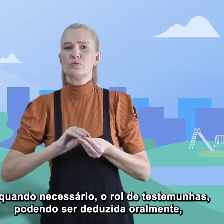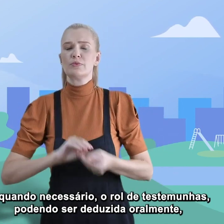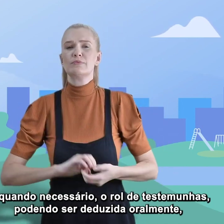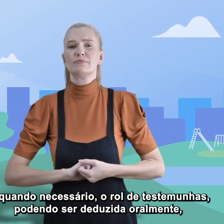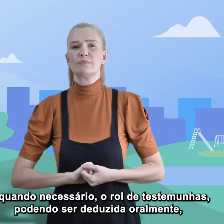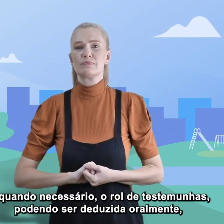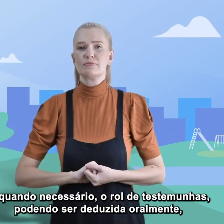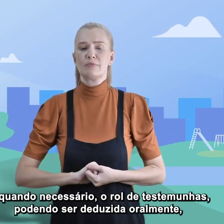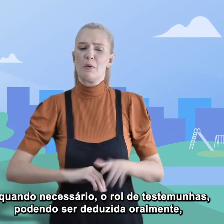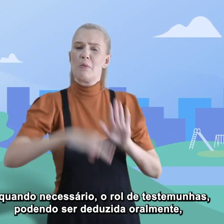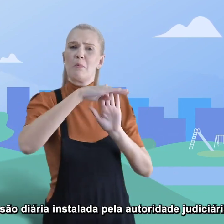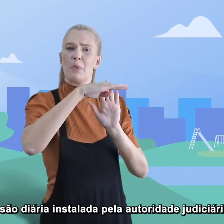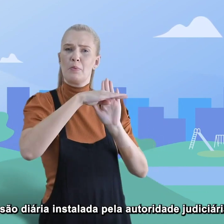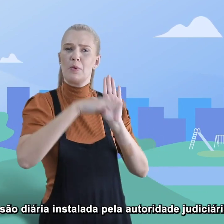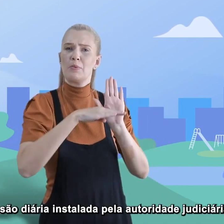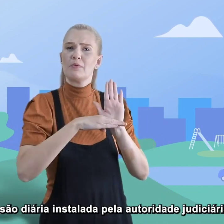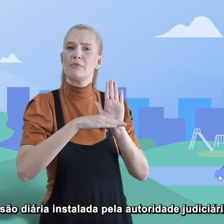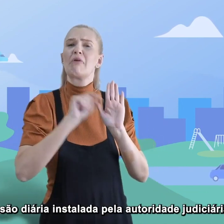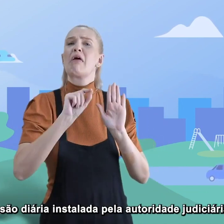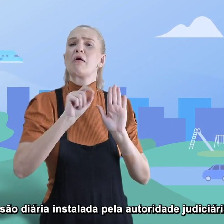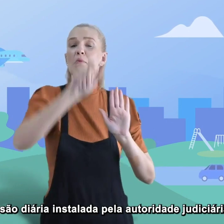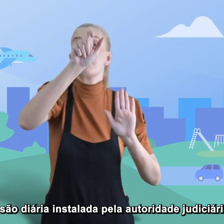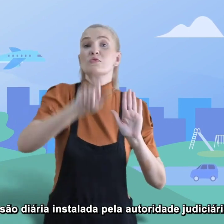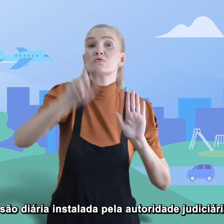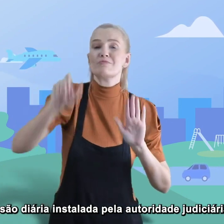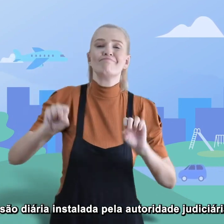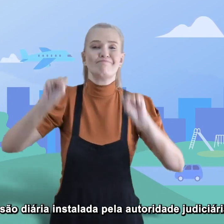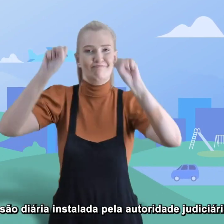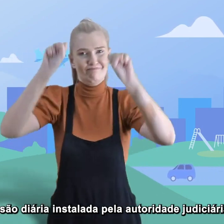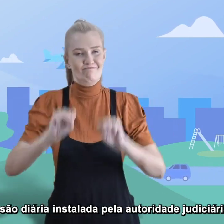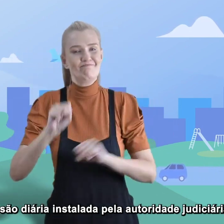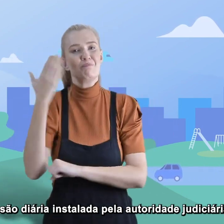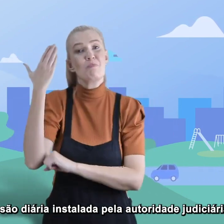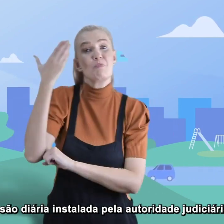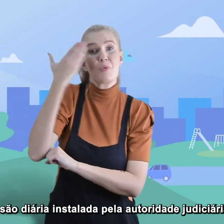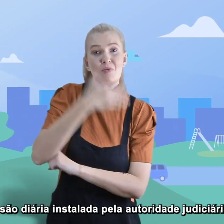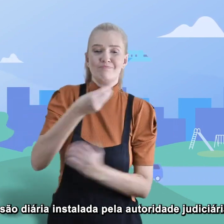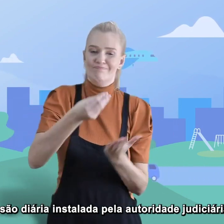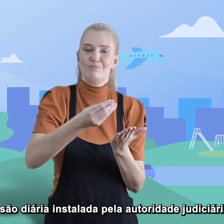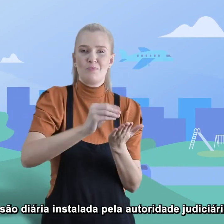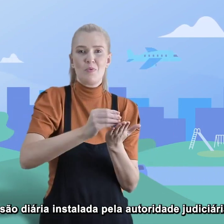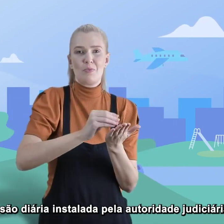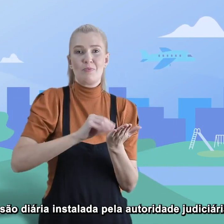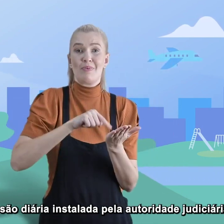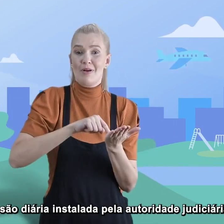deduzida oralmente e em sessão diária, instalada pela autoridade judiciária.